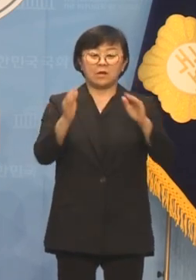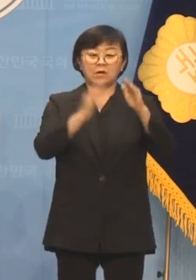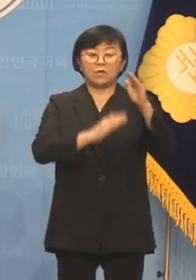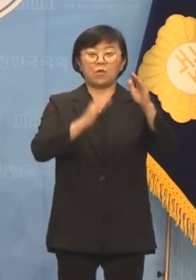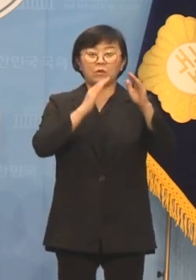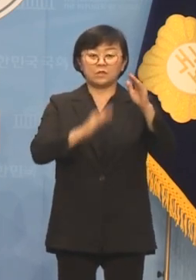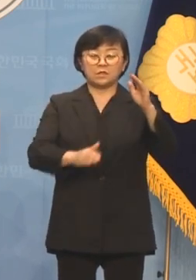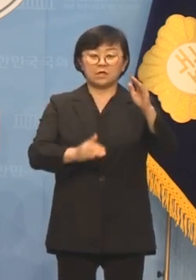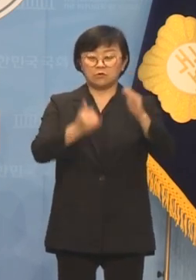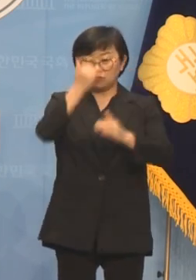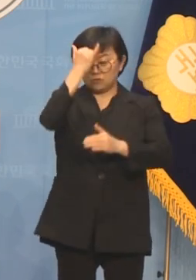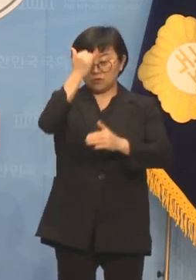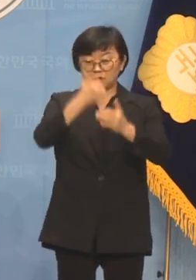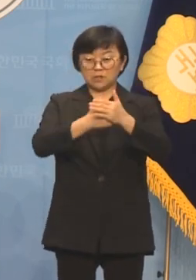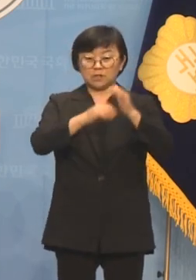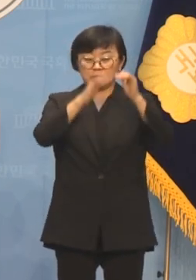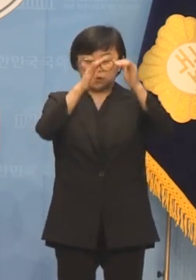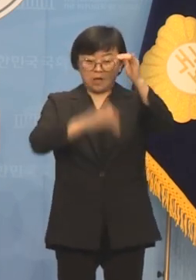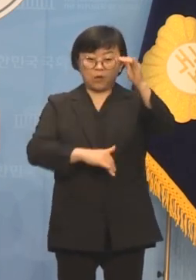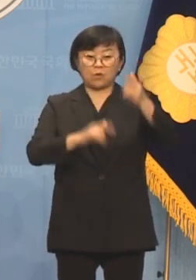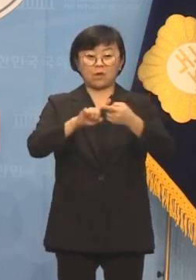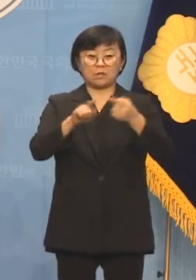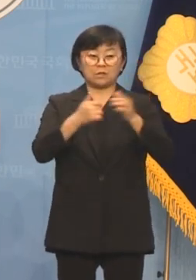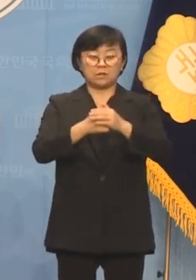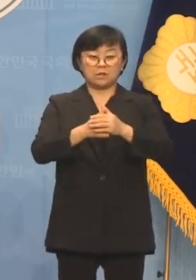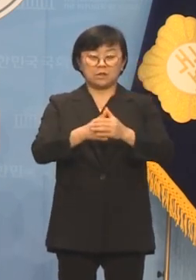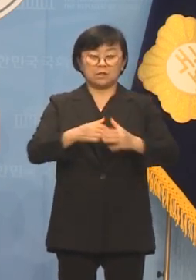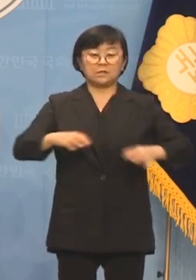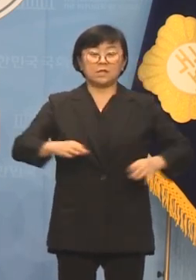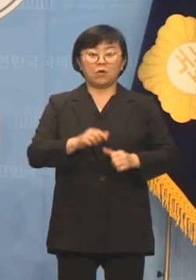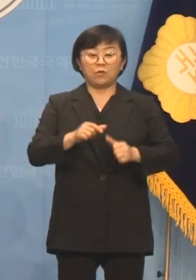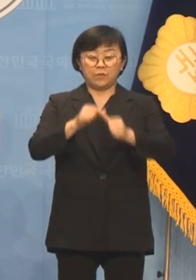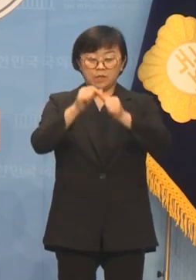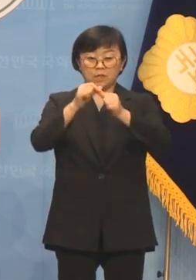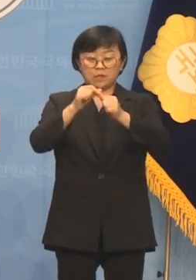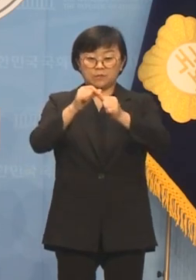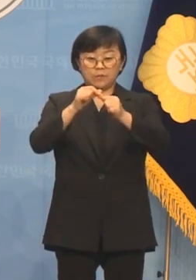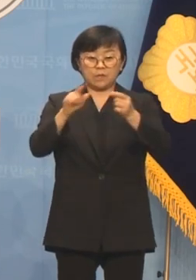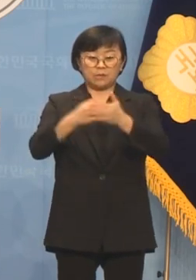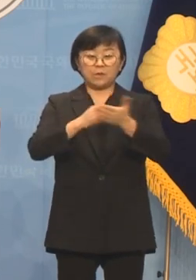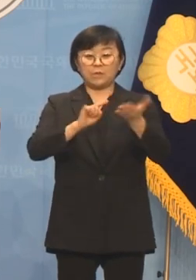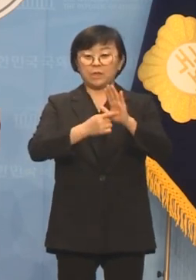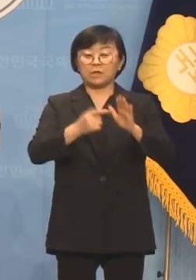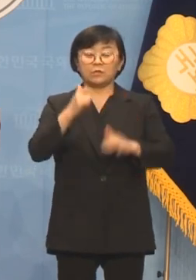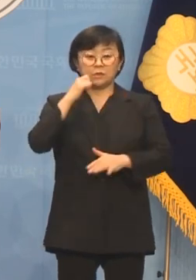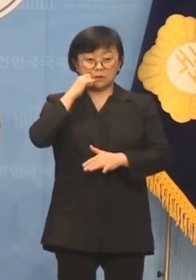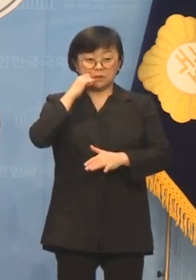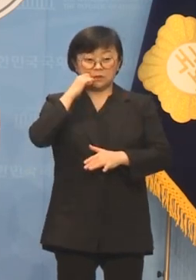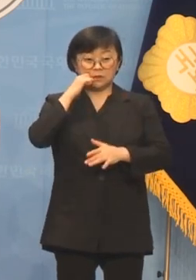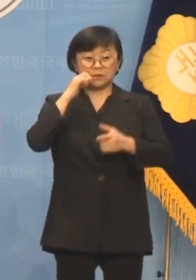공직자 윤리 항목에서 채용 비리 부분을 소명하지 못하는 등